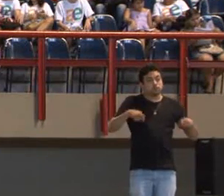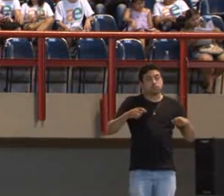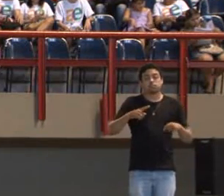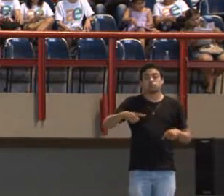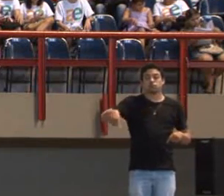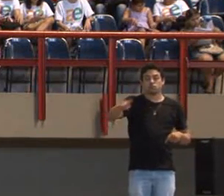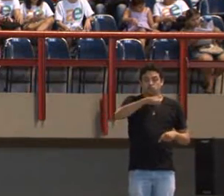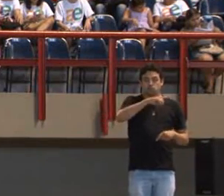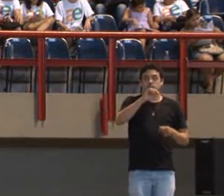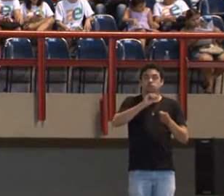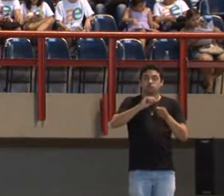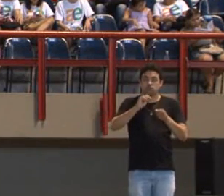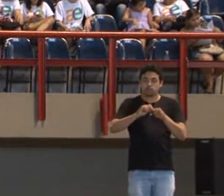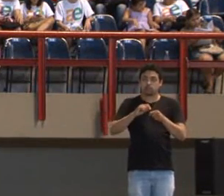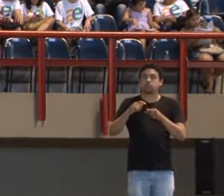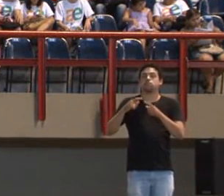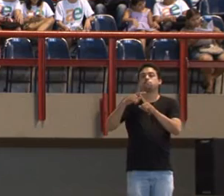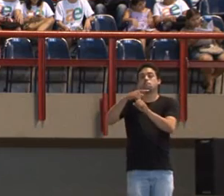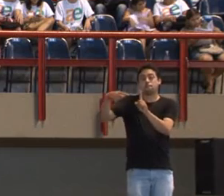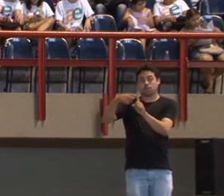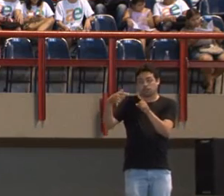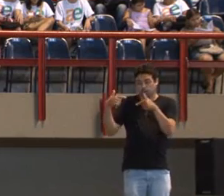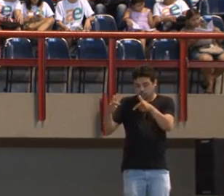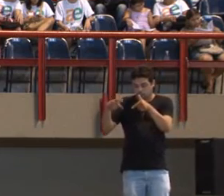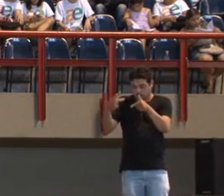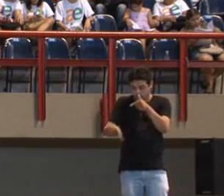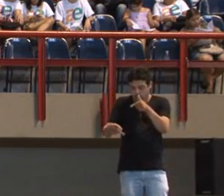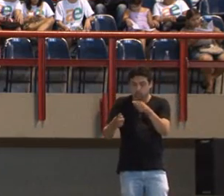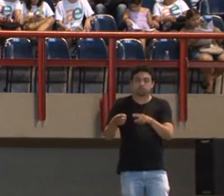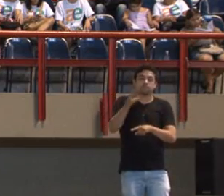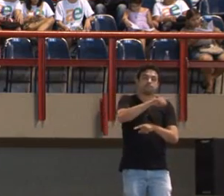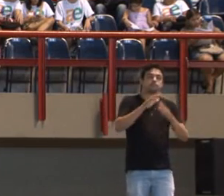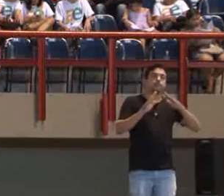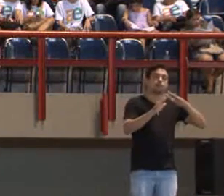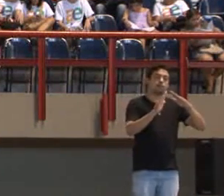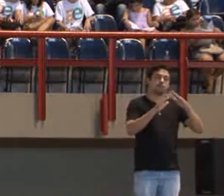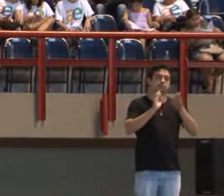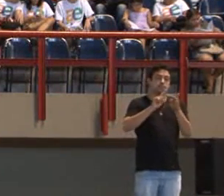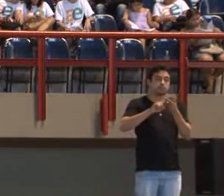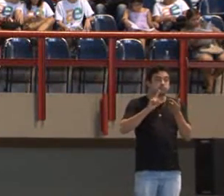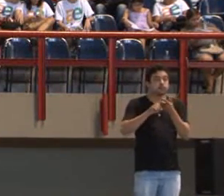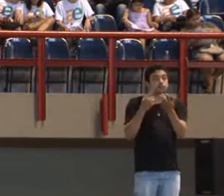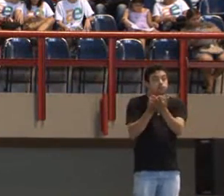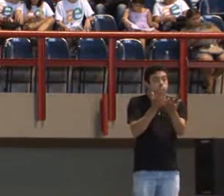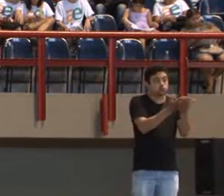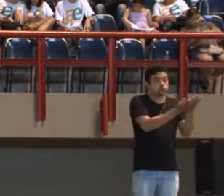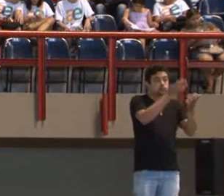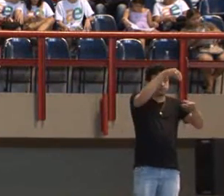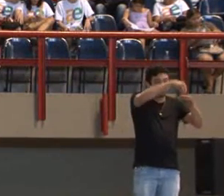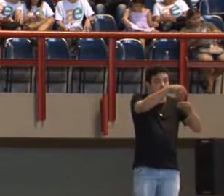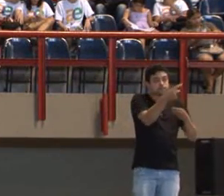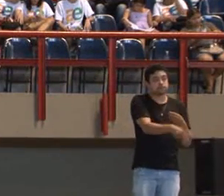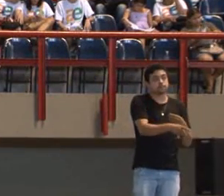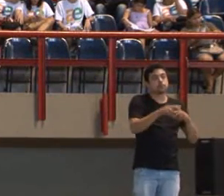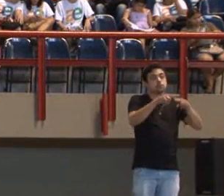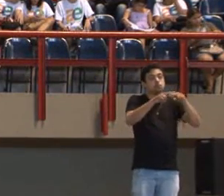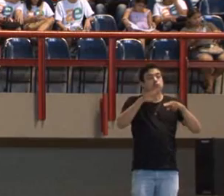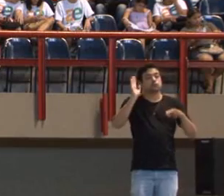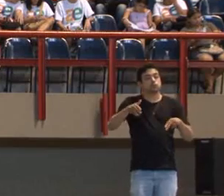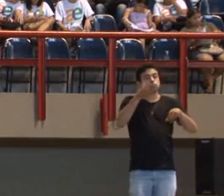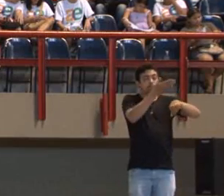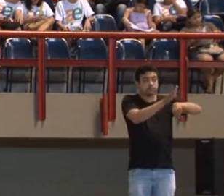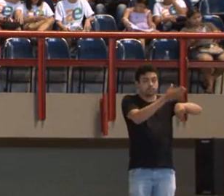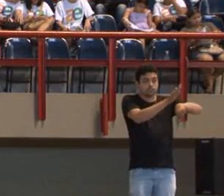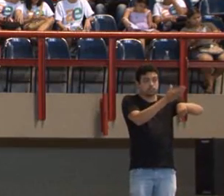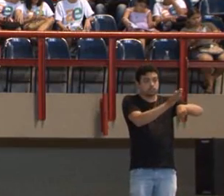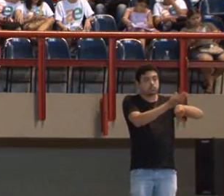preciso fazer metade do trabalho aqui com a gente e o resto você tem que fazer em casa. Então, a parte dos exercícios, já vou